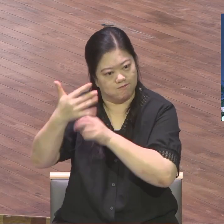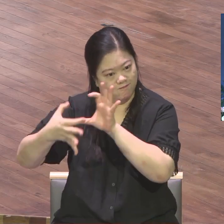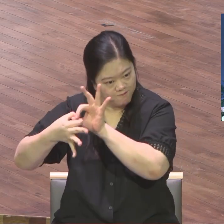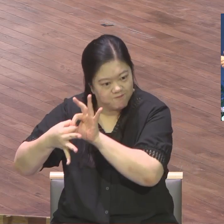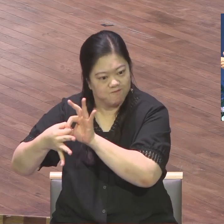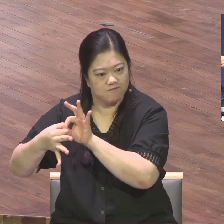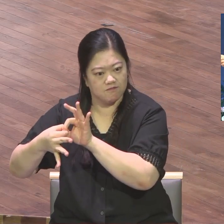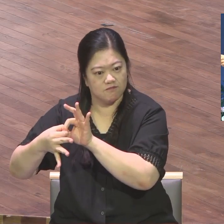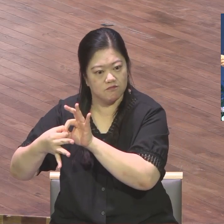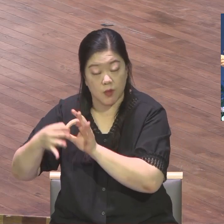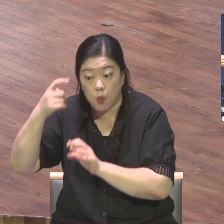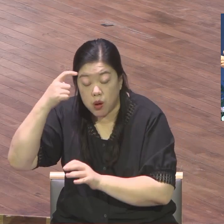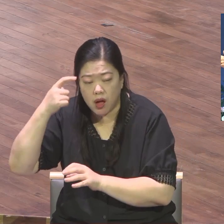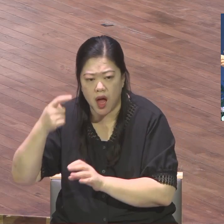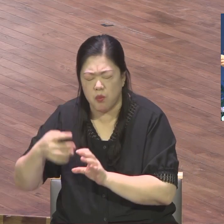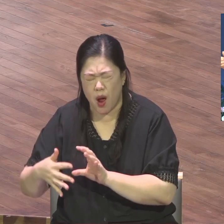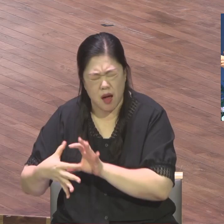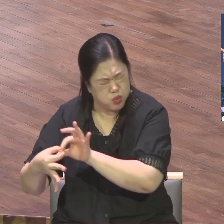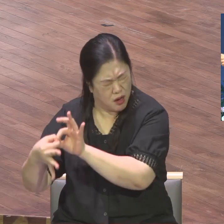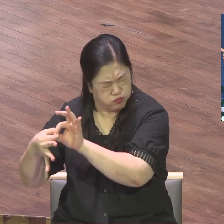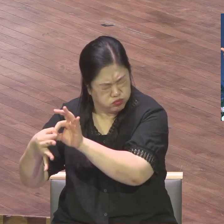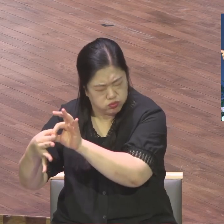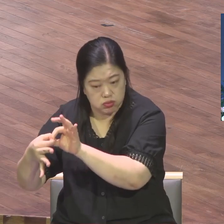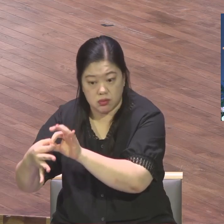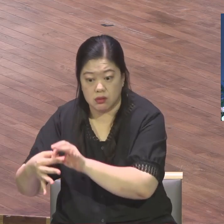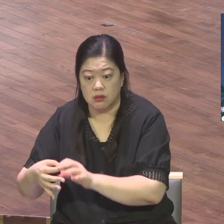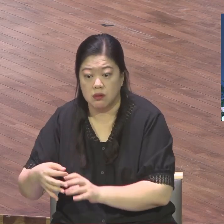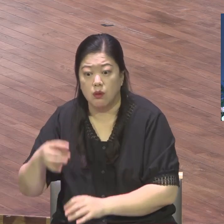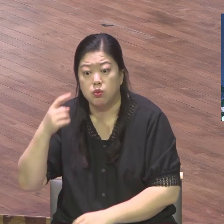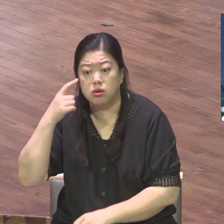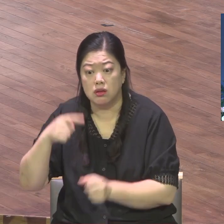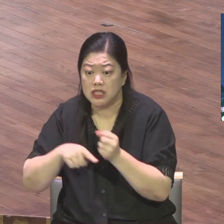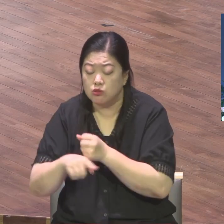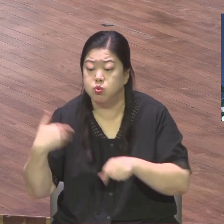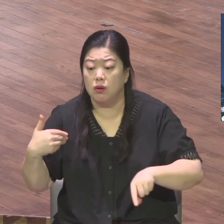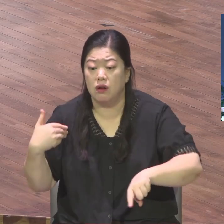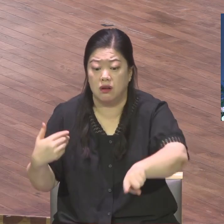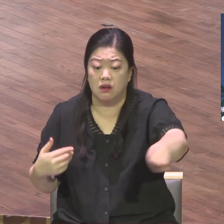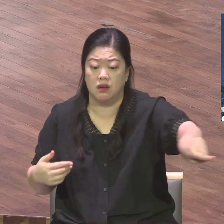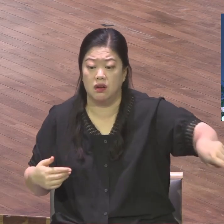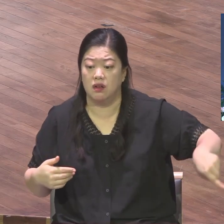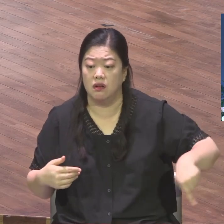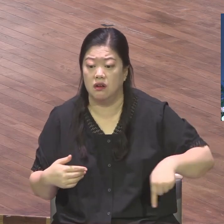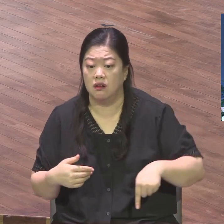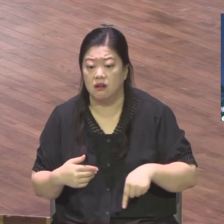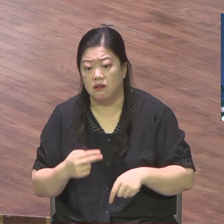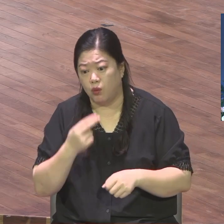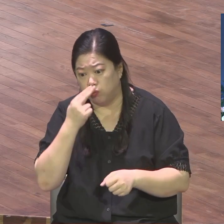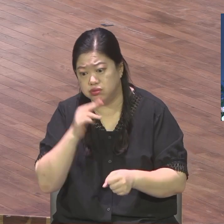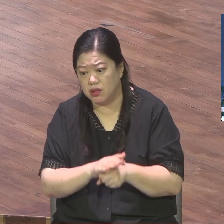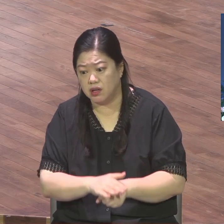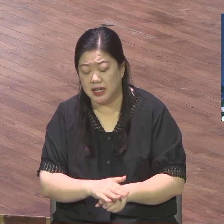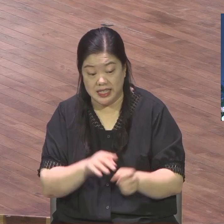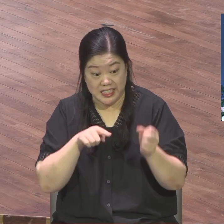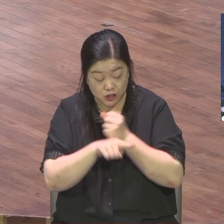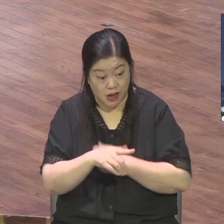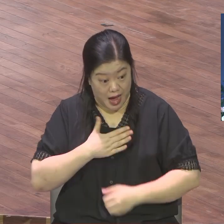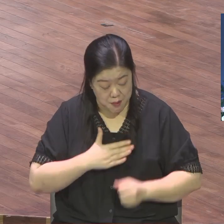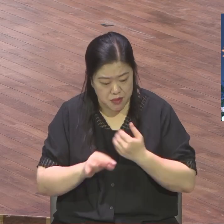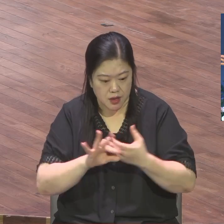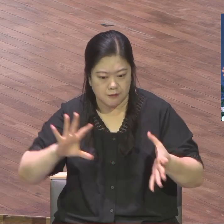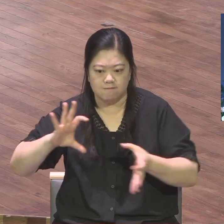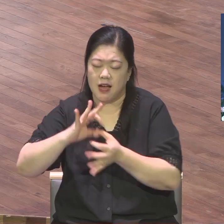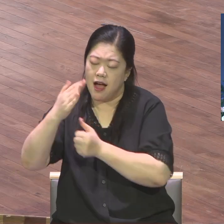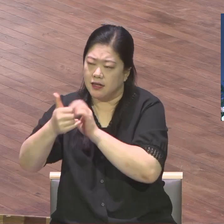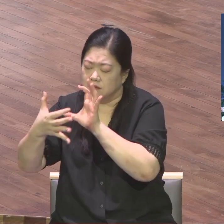지금도 피 튀기로 싸우고 있어요. 죽이고 죽이고 지금도 하고 있습니다. 막 바벨론에 확 저 이란 이라크 막